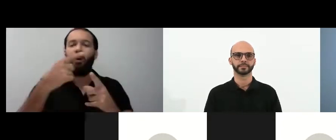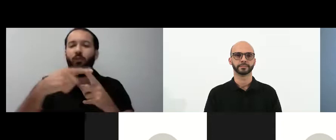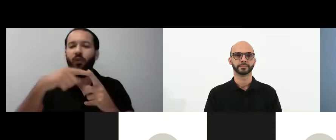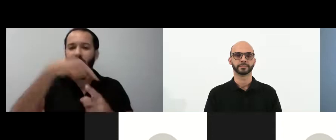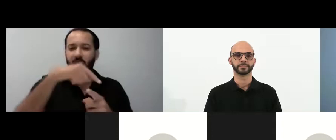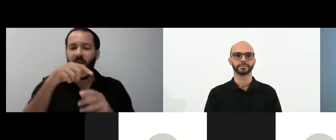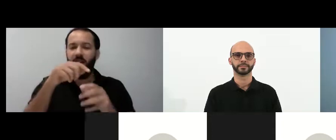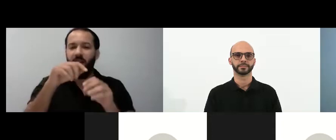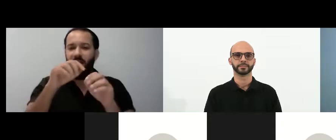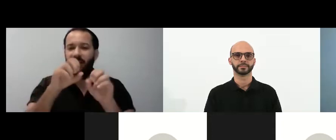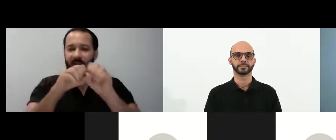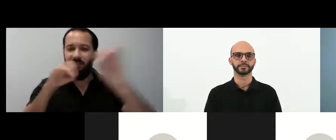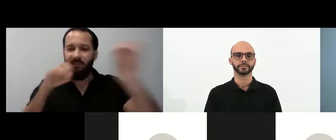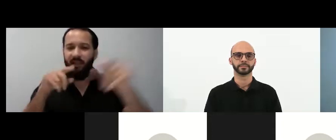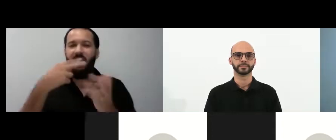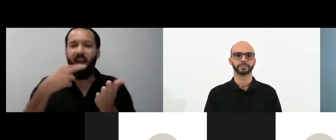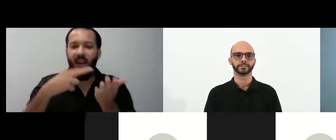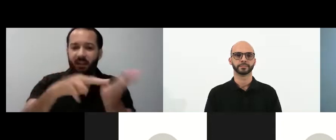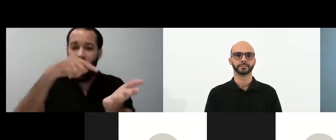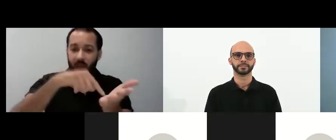Agora realmente se é uma necessidade, né?